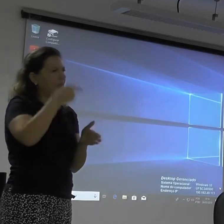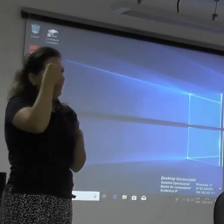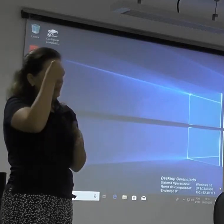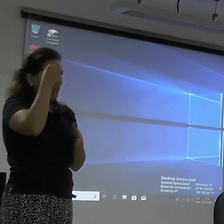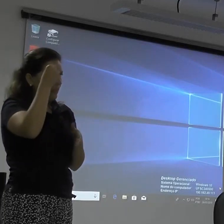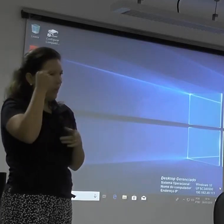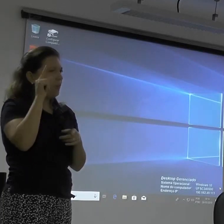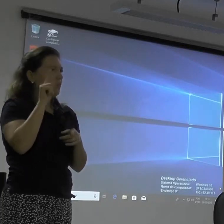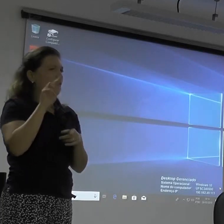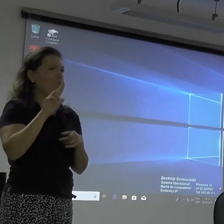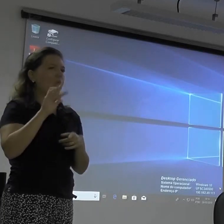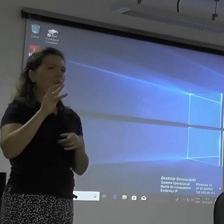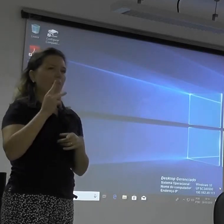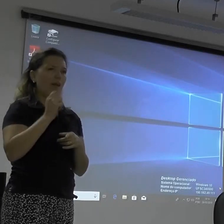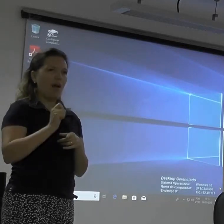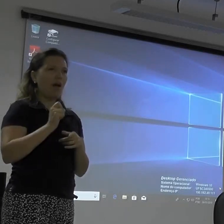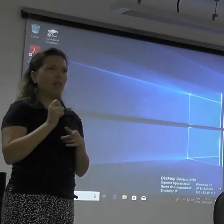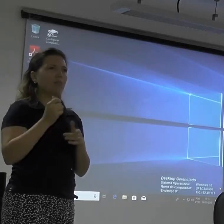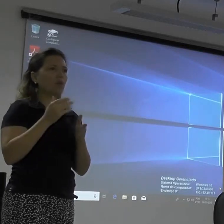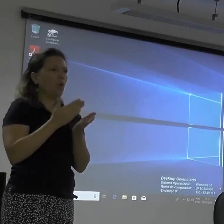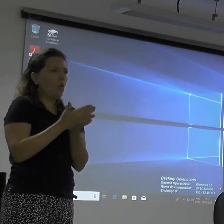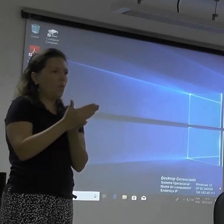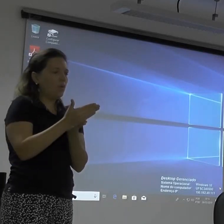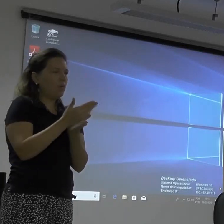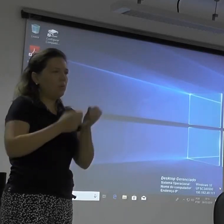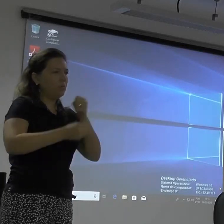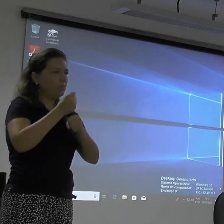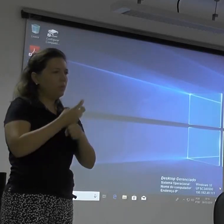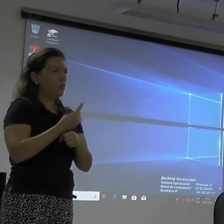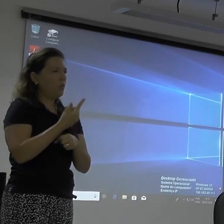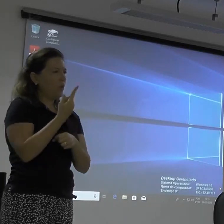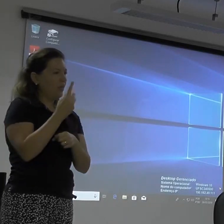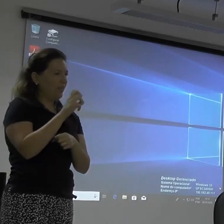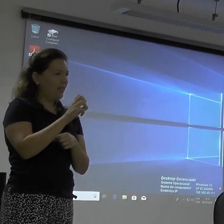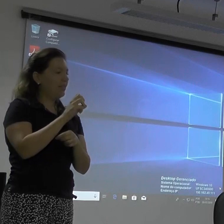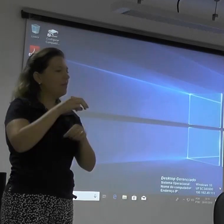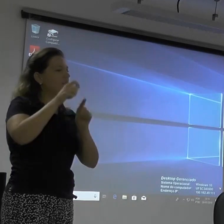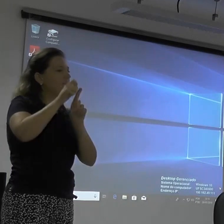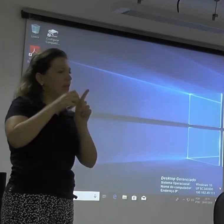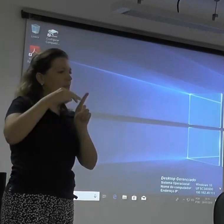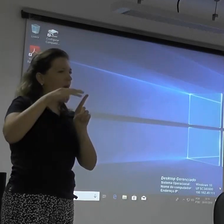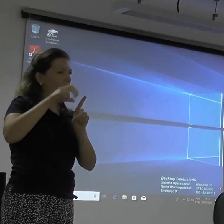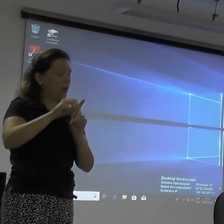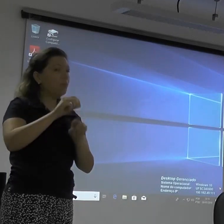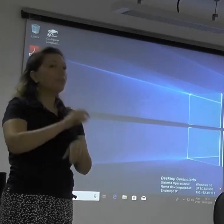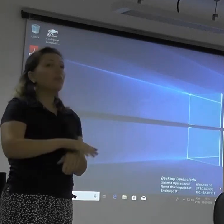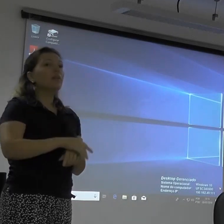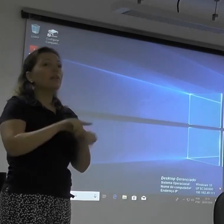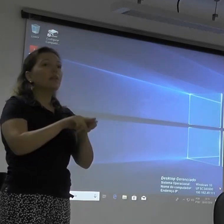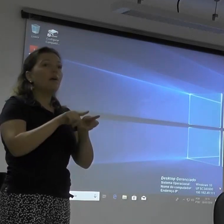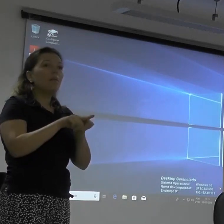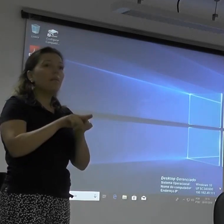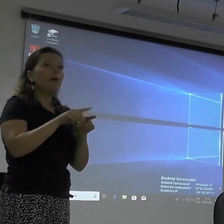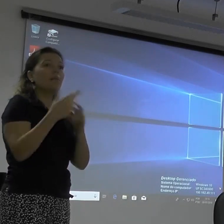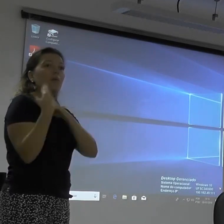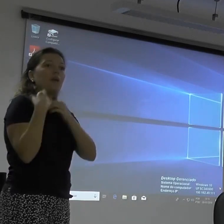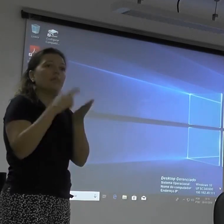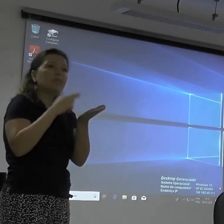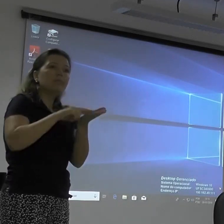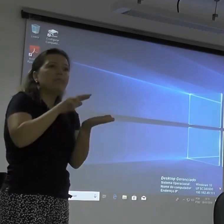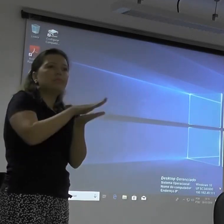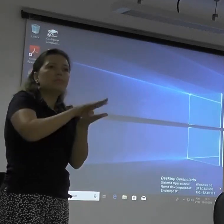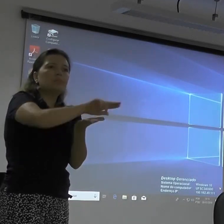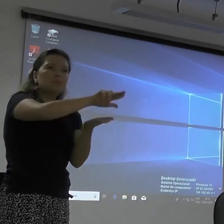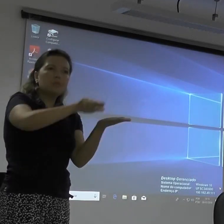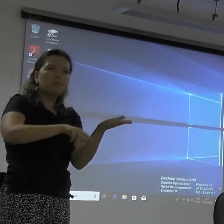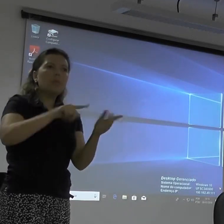Pará desde março de 2015. Coordenadora geral do Portal de Periódicos da Universidade Federal do Pará, presidente da